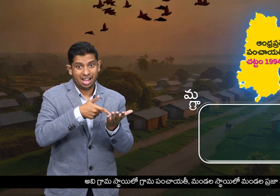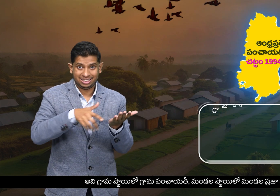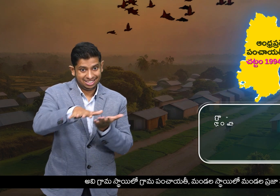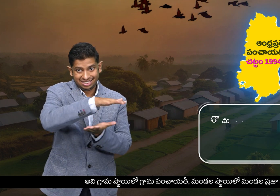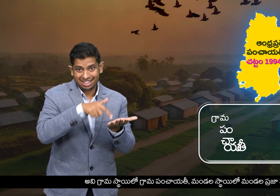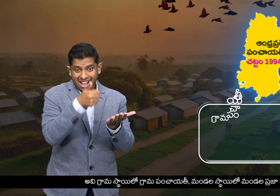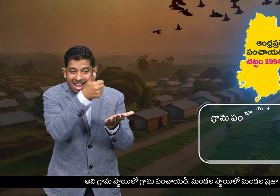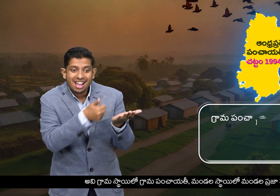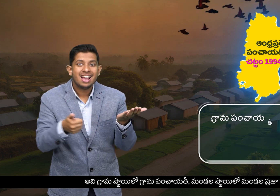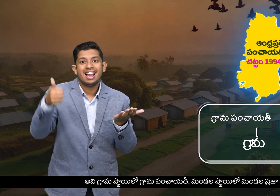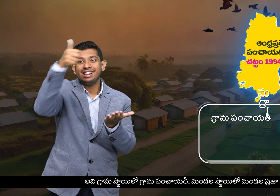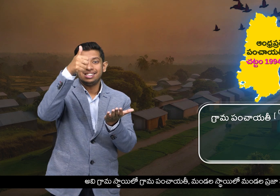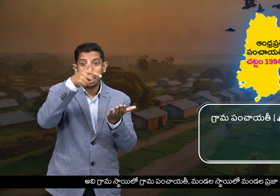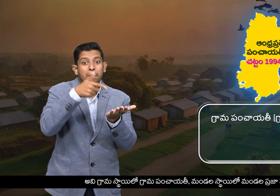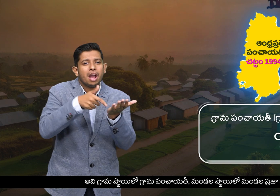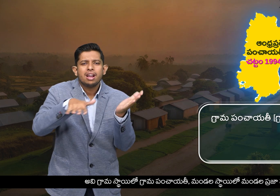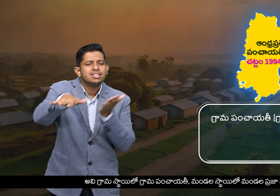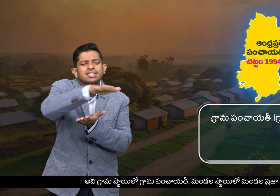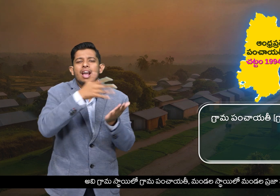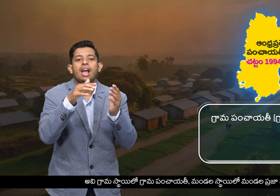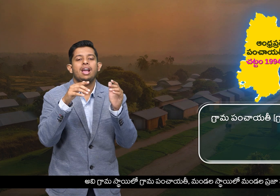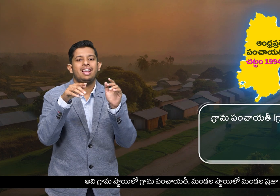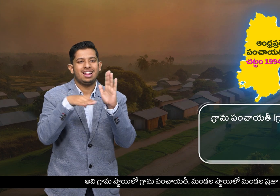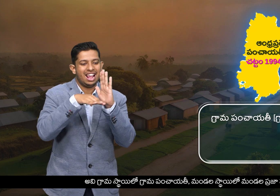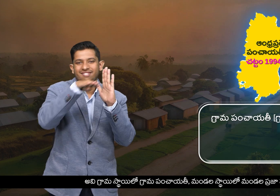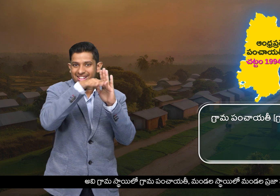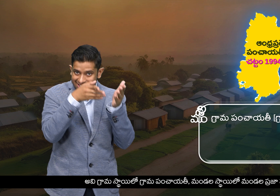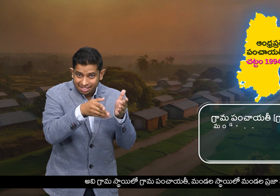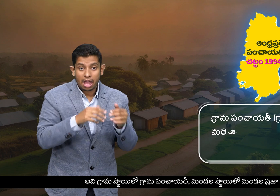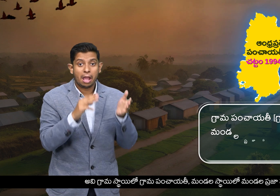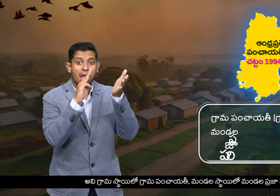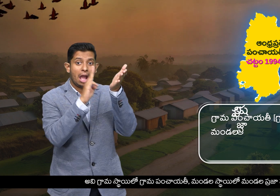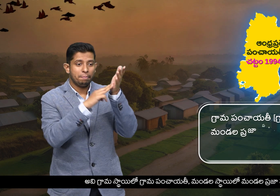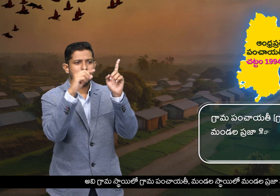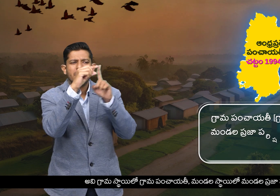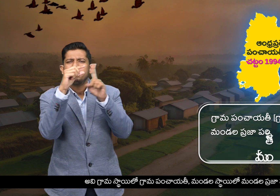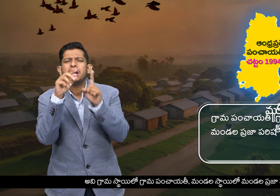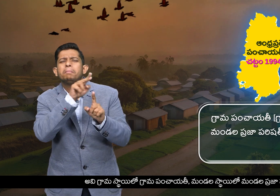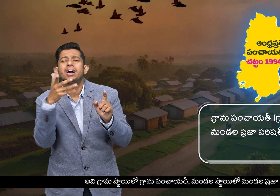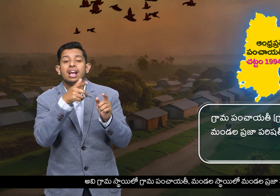అవి గ్రామ స్థాయిలో గ్రామ పంచాయతీ, మండల స్థాయిలో మండల ప్రజా పరిషత్